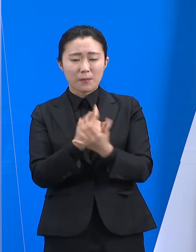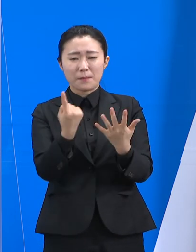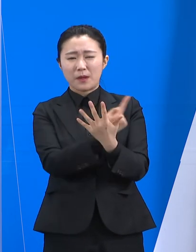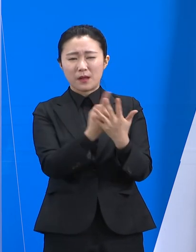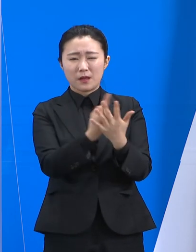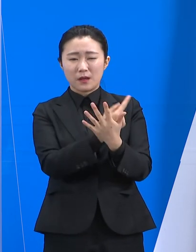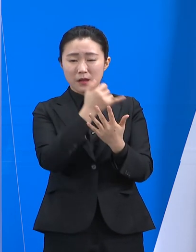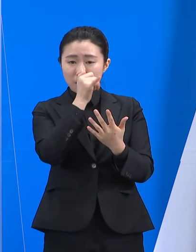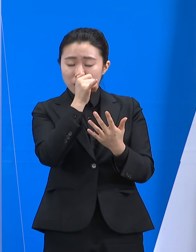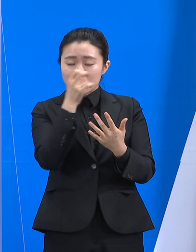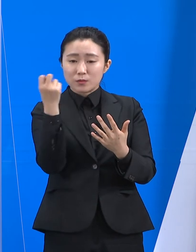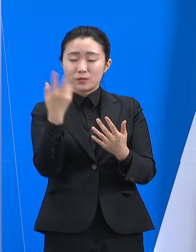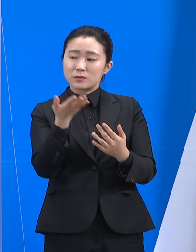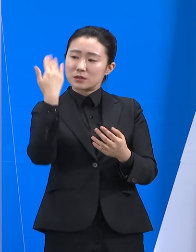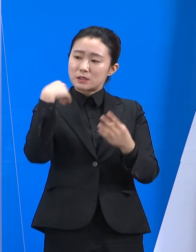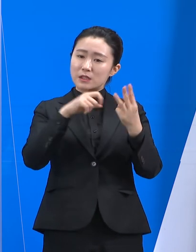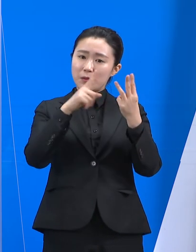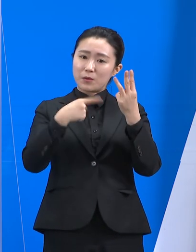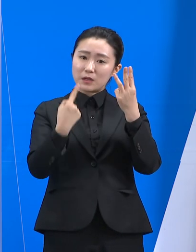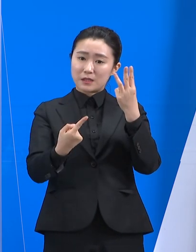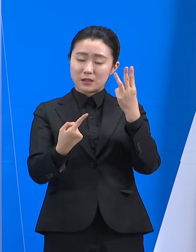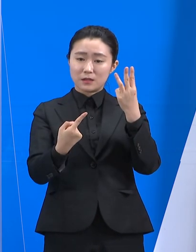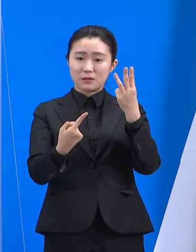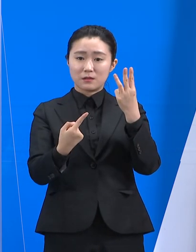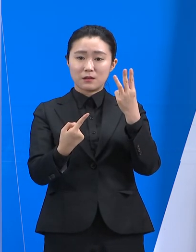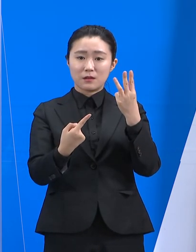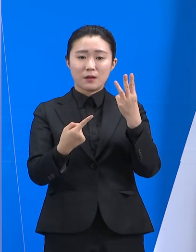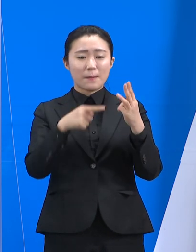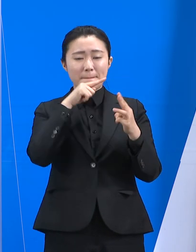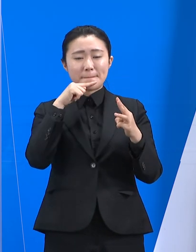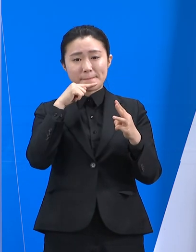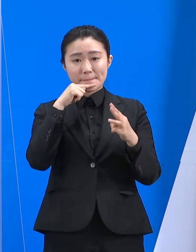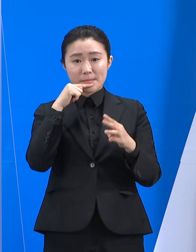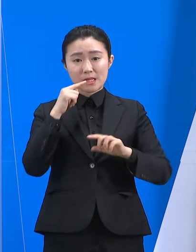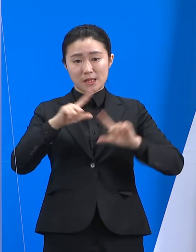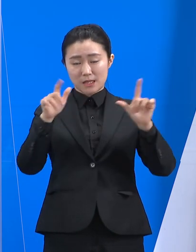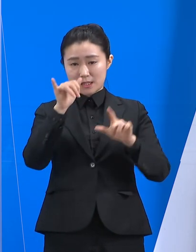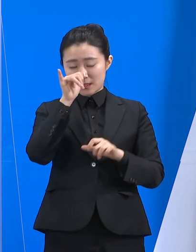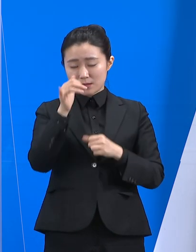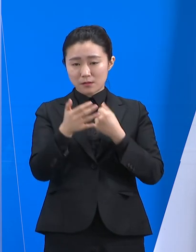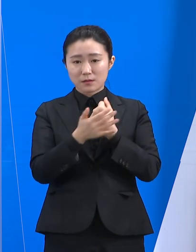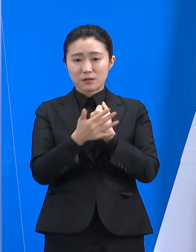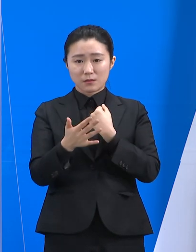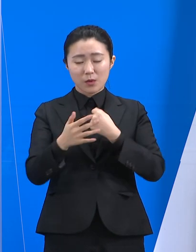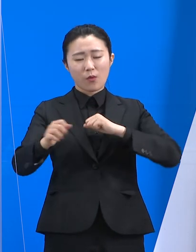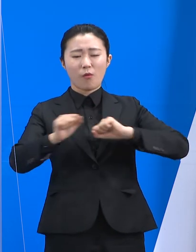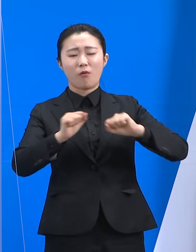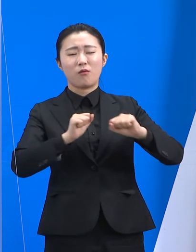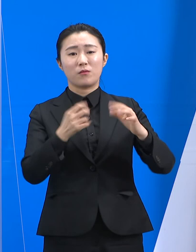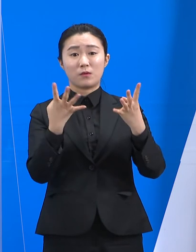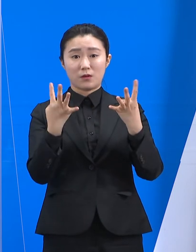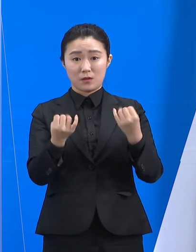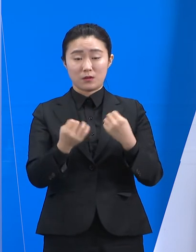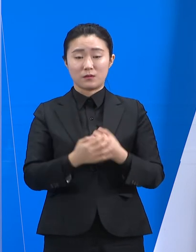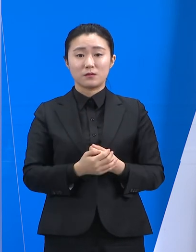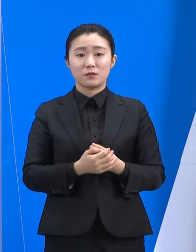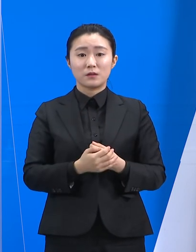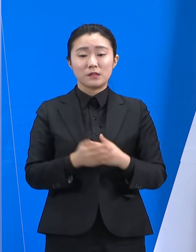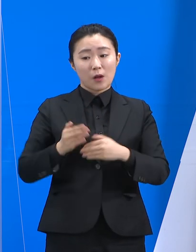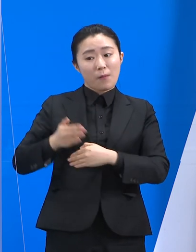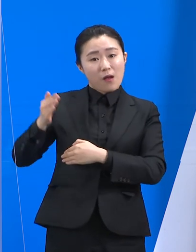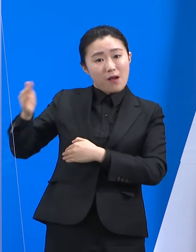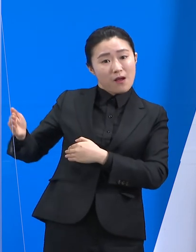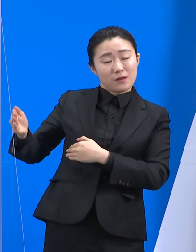연휴가 있어 사람들의 활동이 증가했습니다. 사회적 거리두기 단계가 완화되고, 날씨가